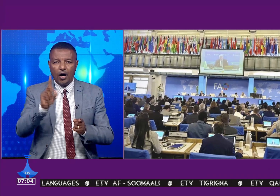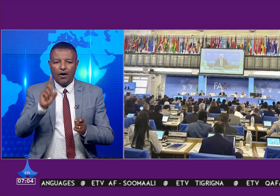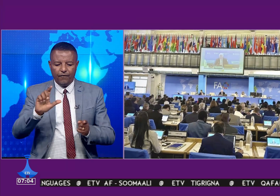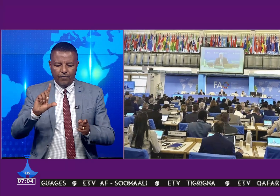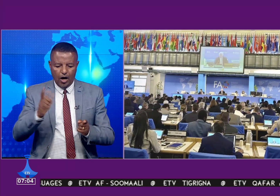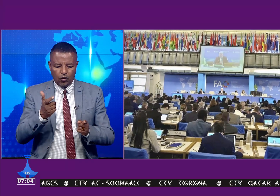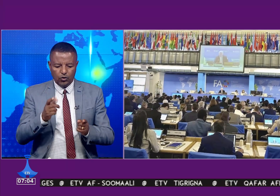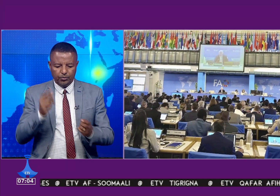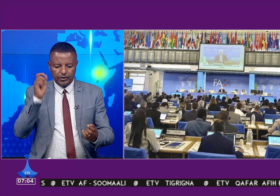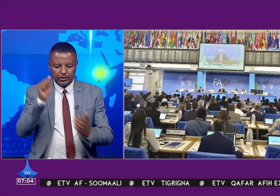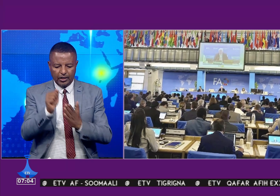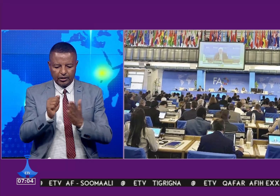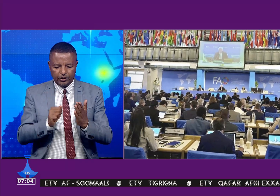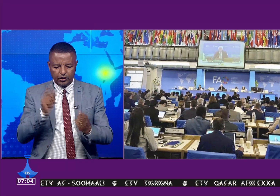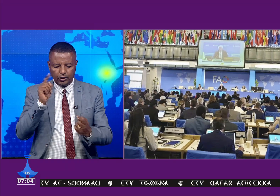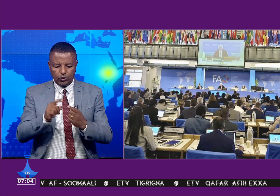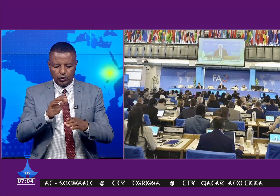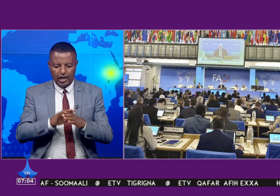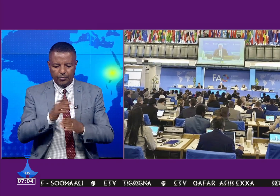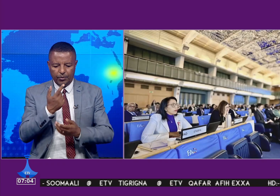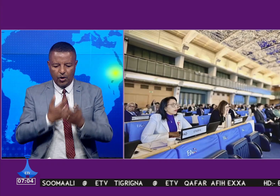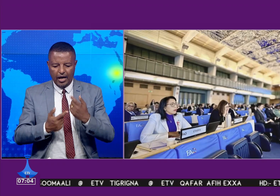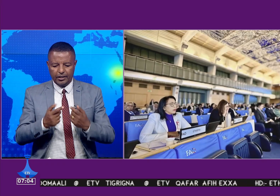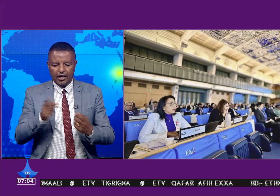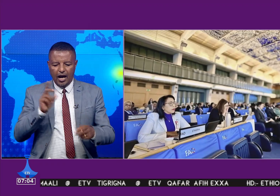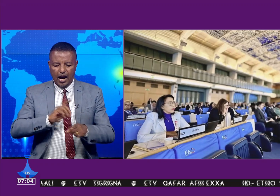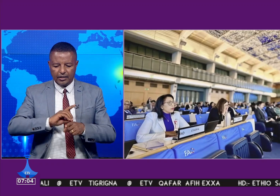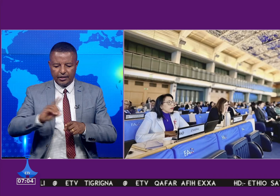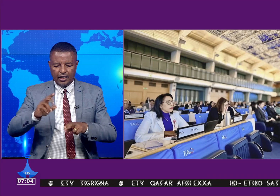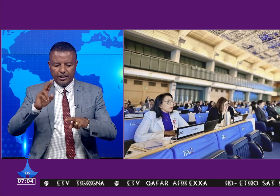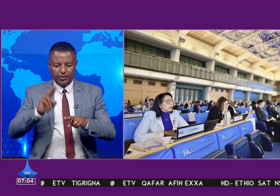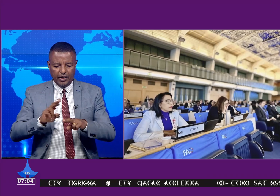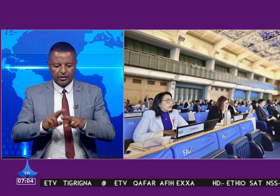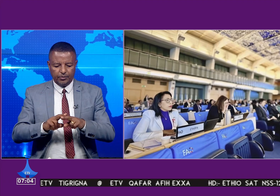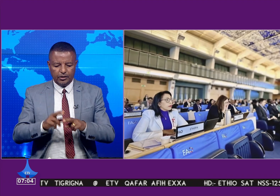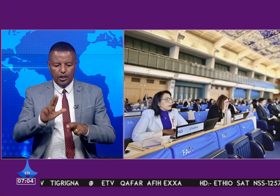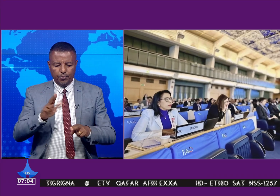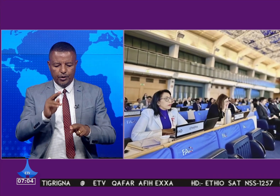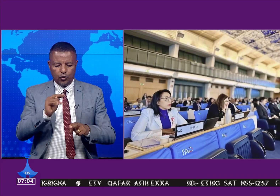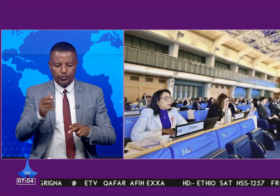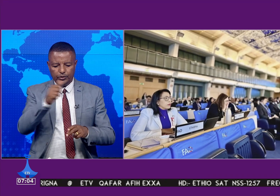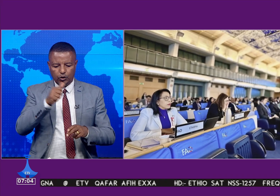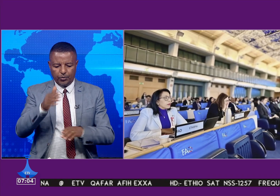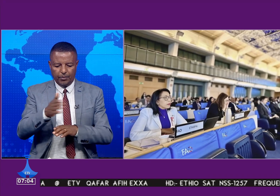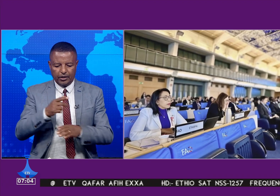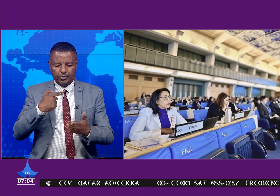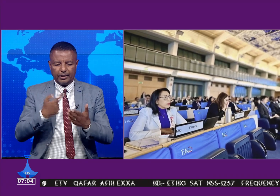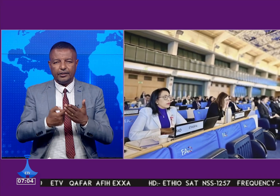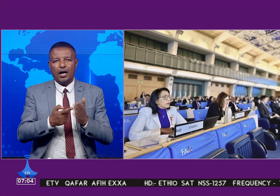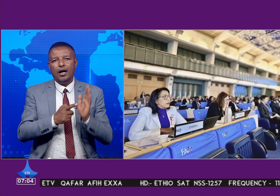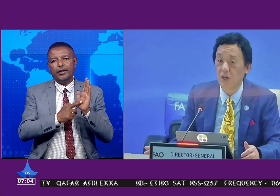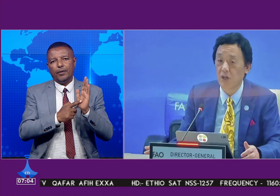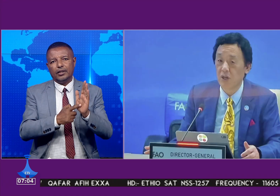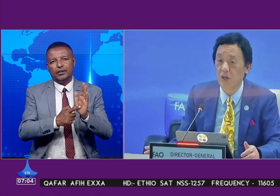በስብሰባ ፋኦ ስትራቴጂክ እቅዱ ላይ በመወያየት አቅጣጫ እንደሚያስቀምጥ በሮም የኢትዮጵያ ኤምባሲ